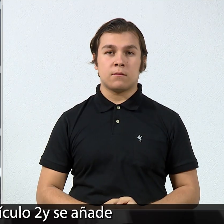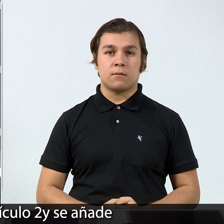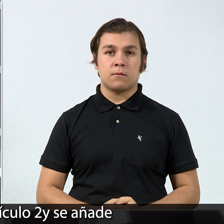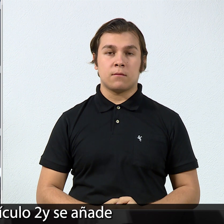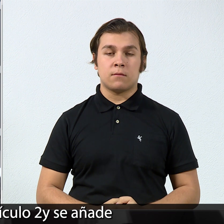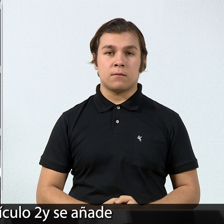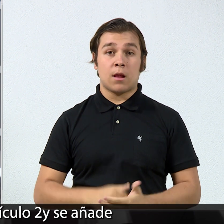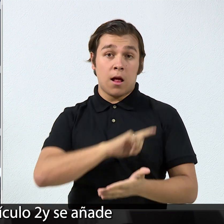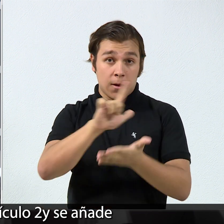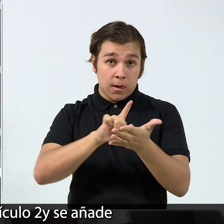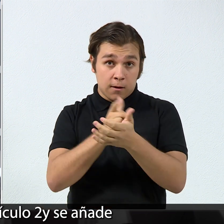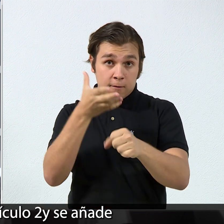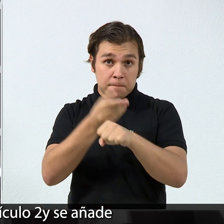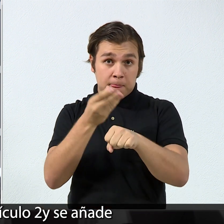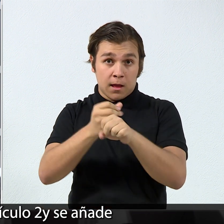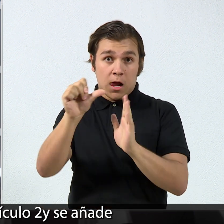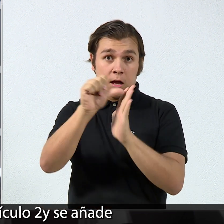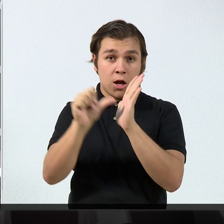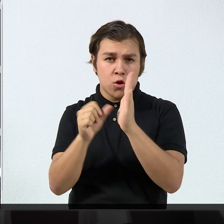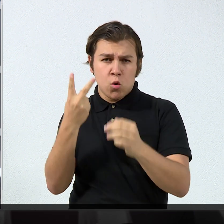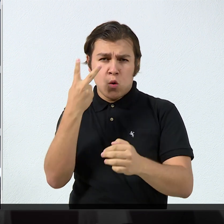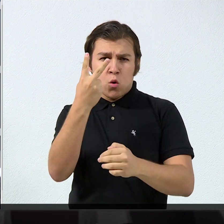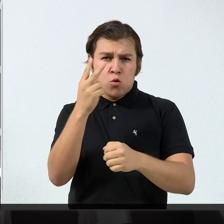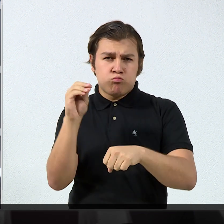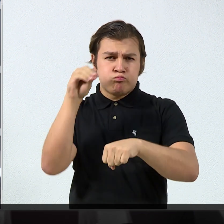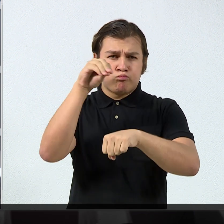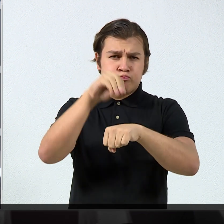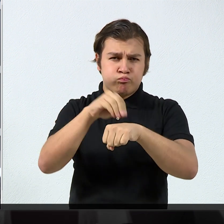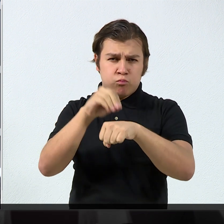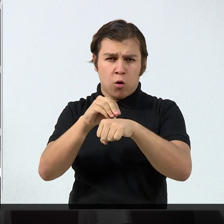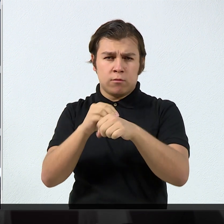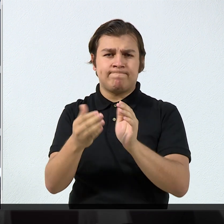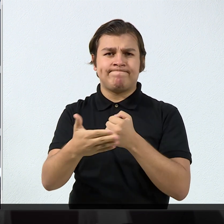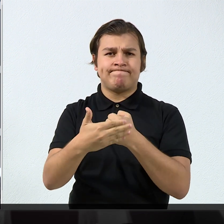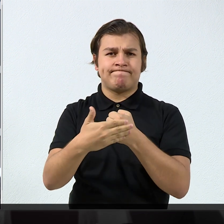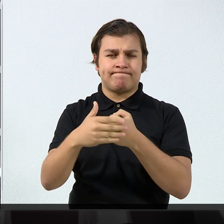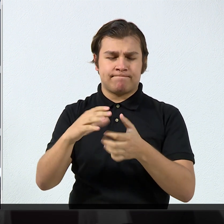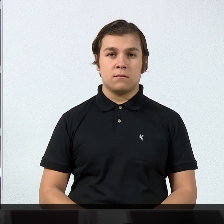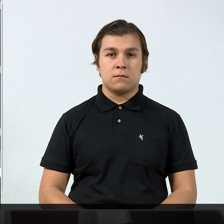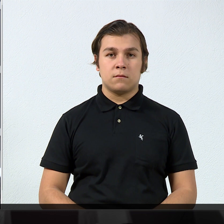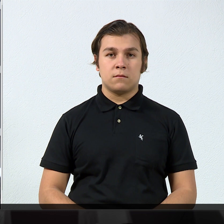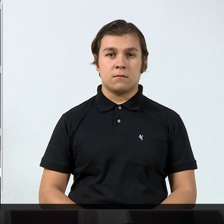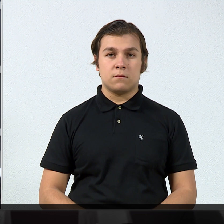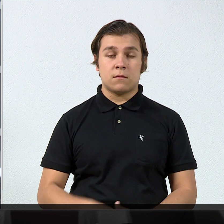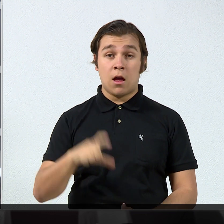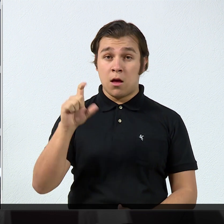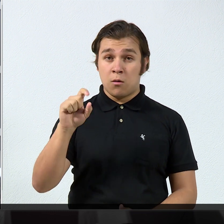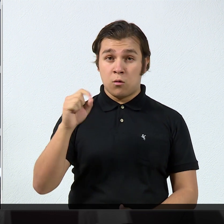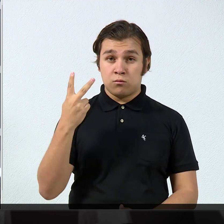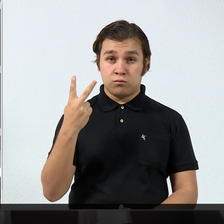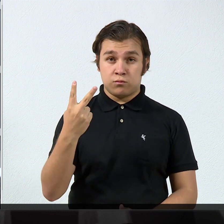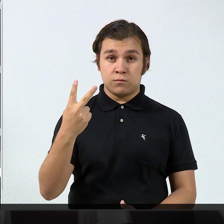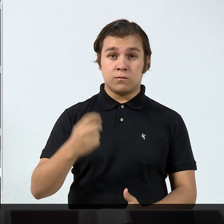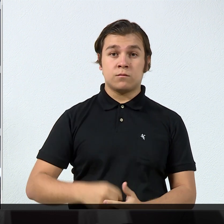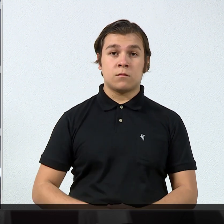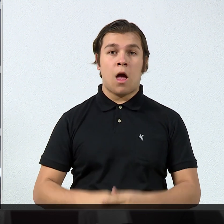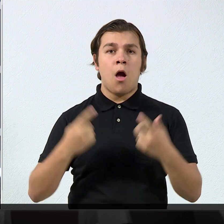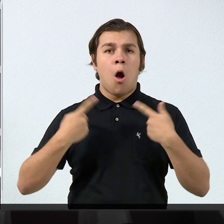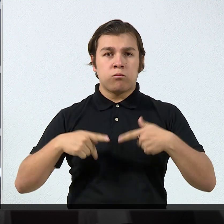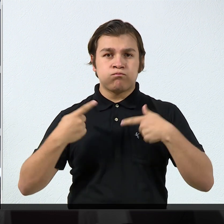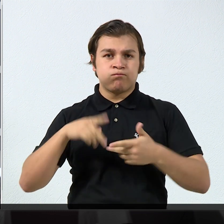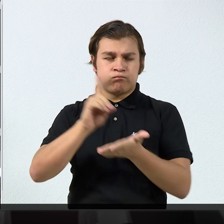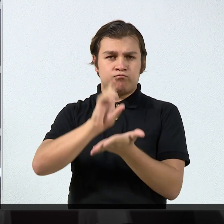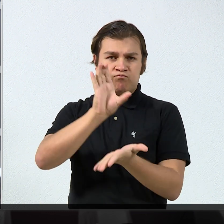Se reforma el artículo 2 y se añade al inciso 1 lo siguiente. 22º. Persona